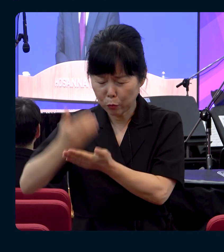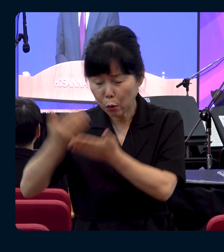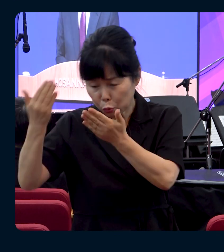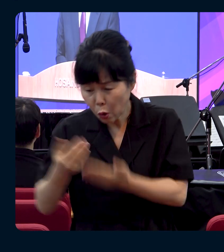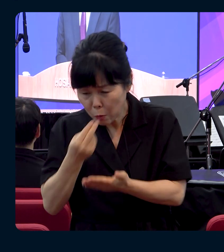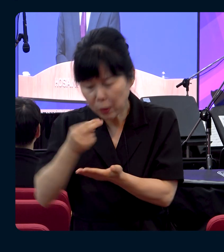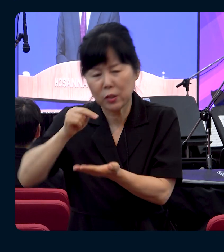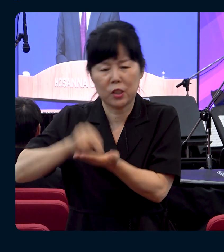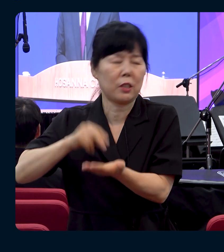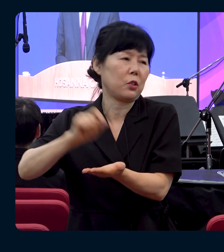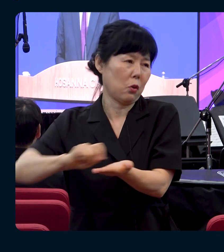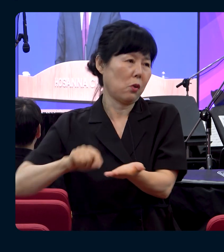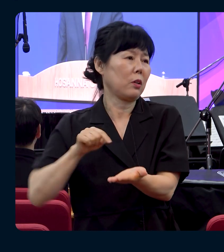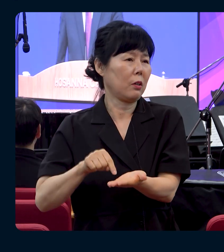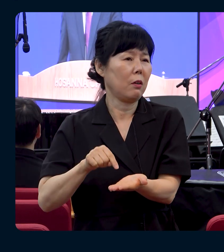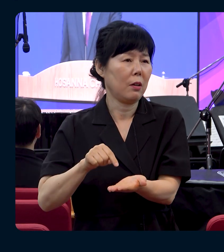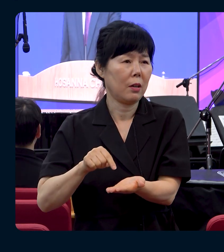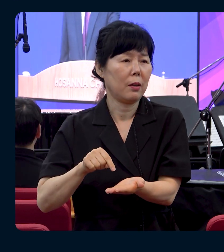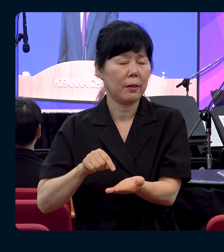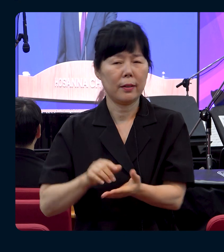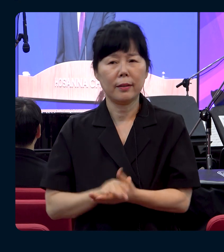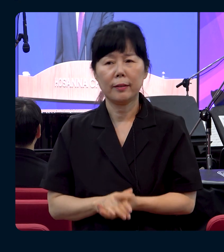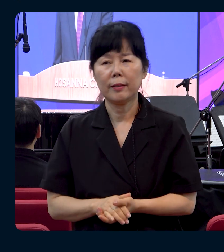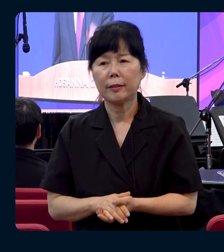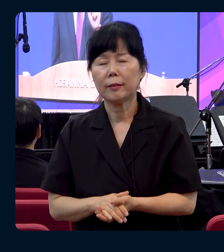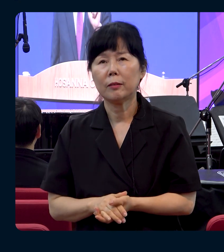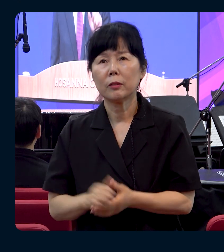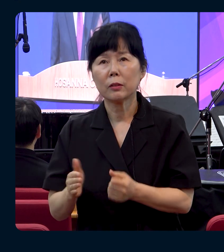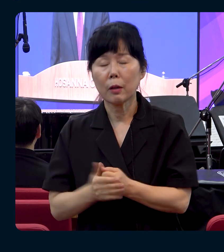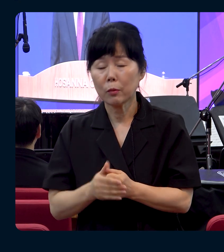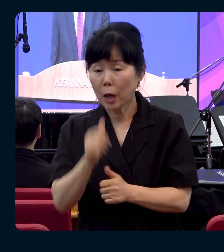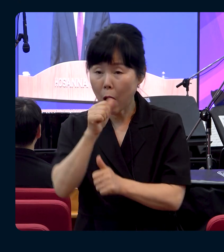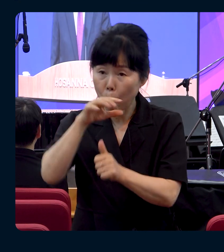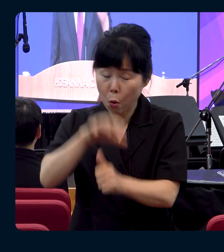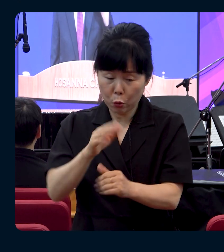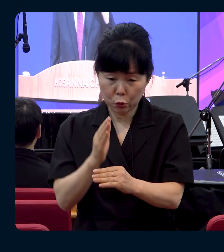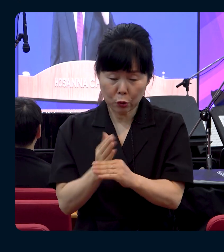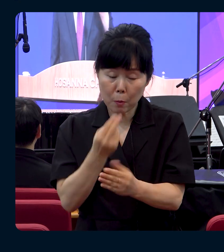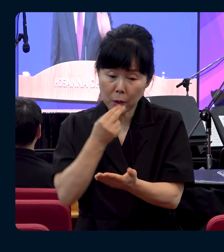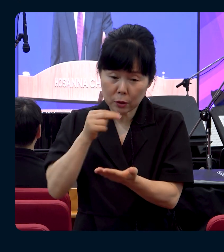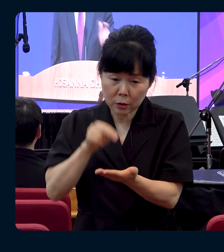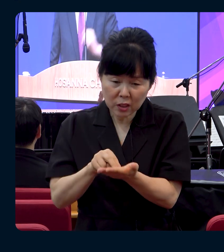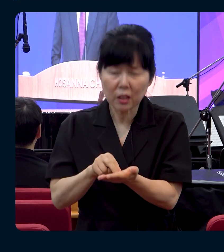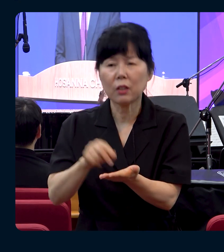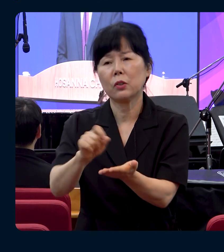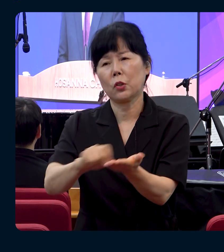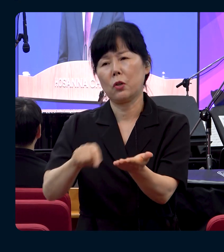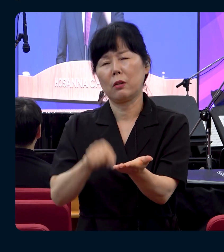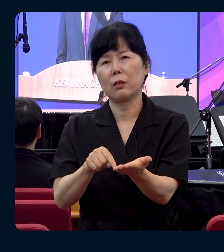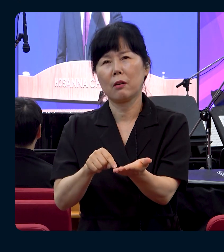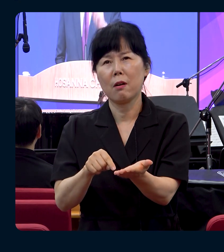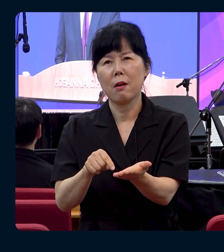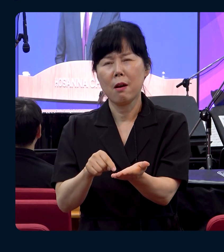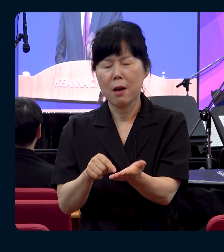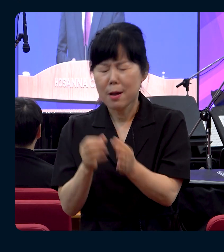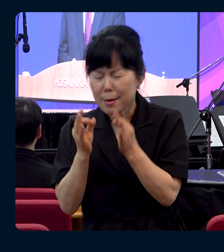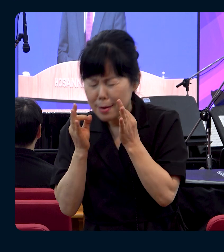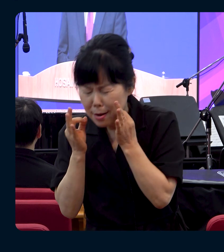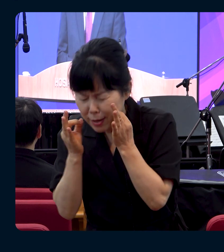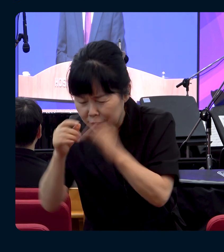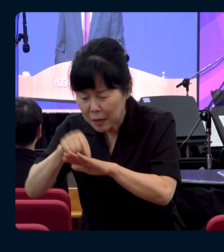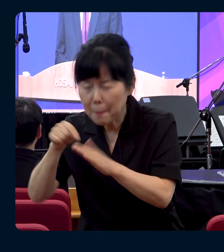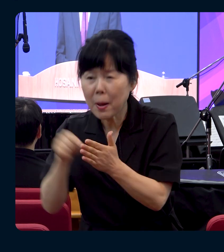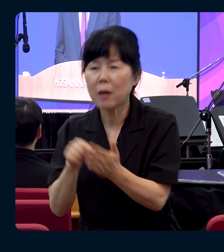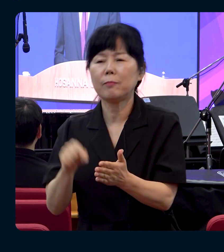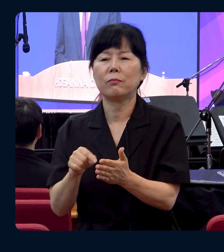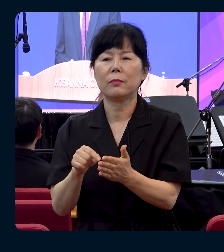바로 서신이다 하는 거죠. 그렇기 때문에 옥중 서신은요 그 절박함이, 그 중요성이